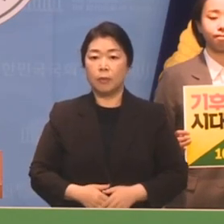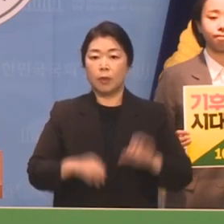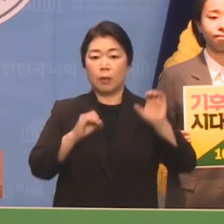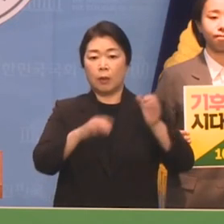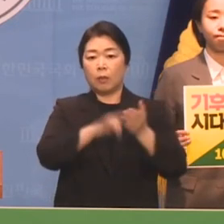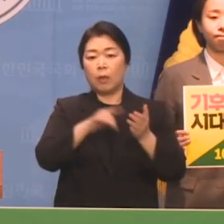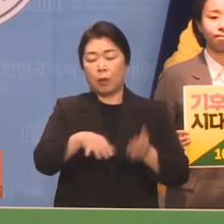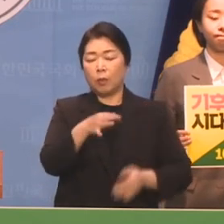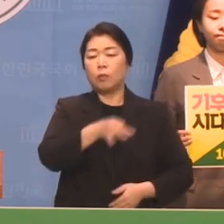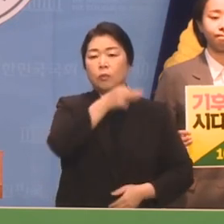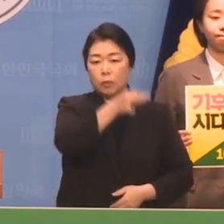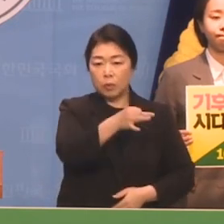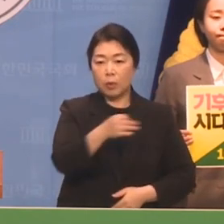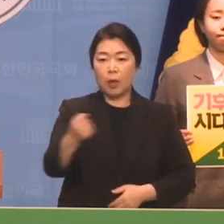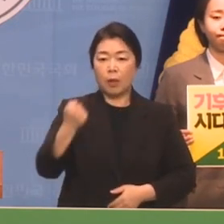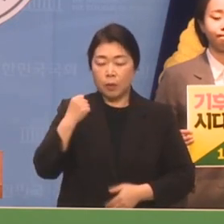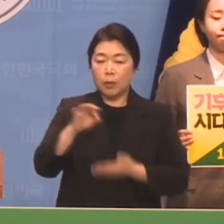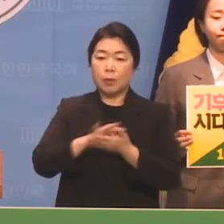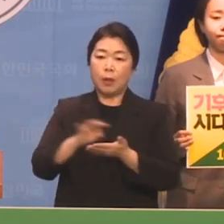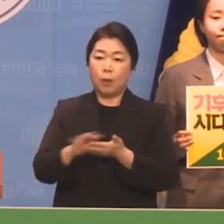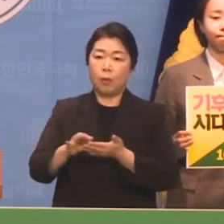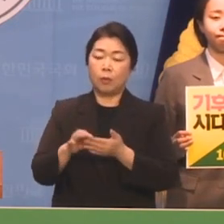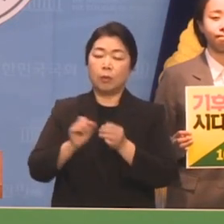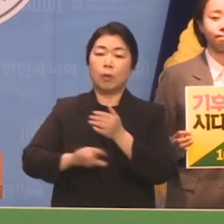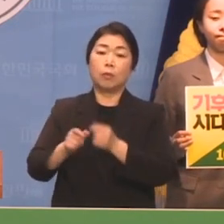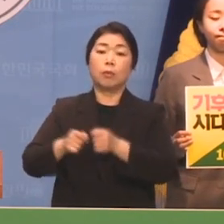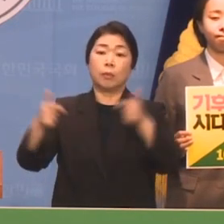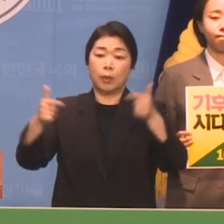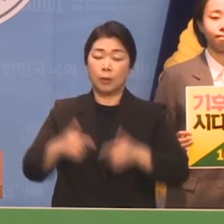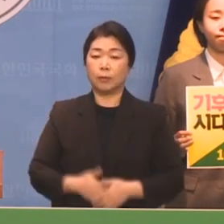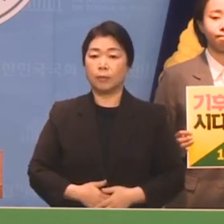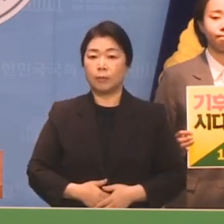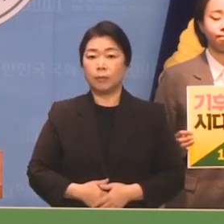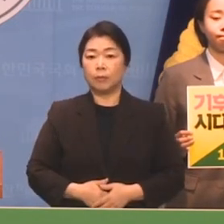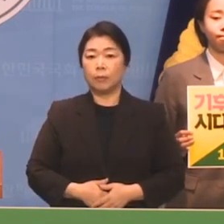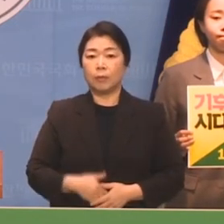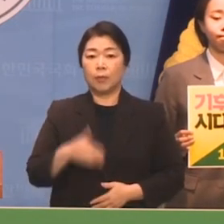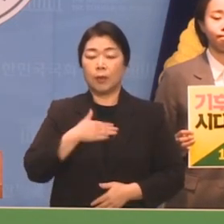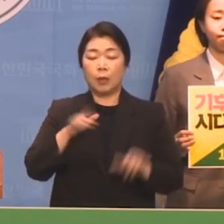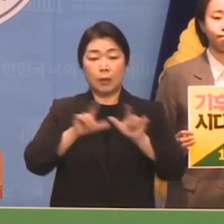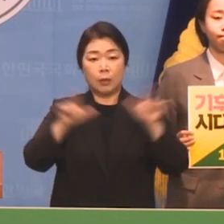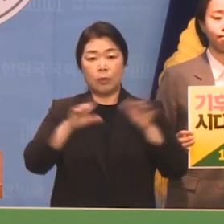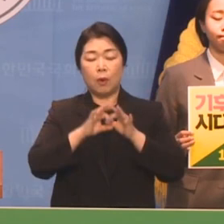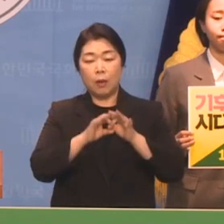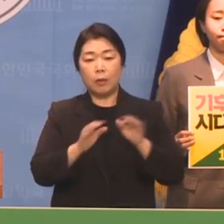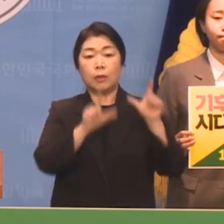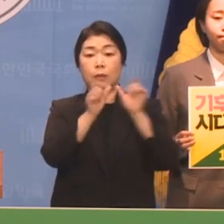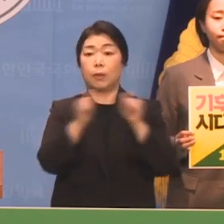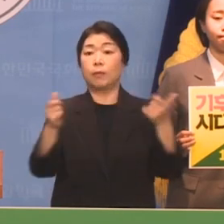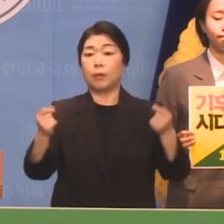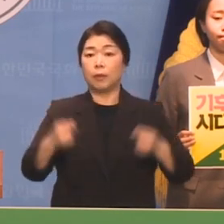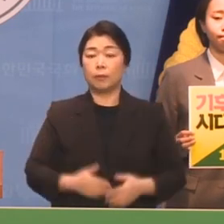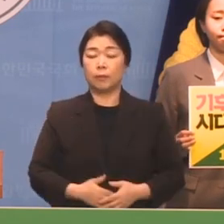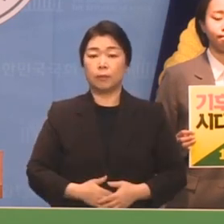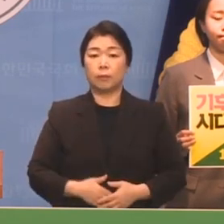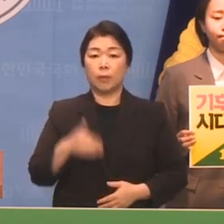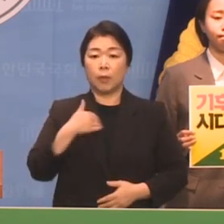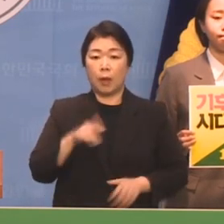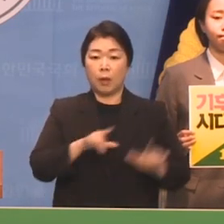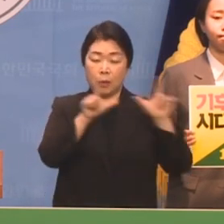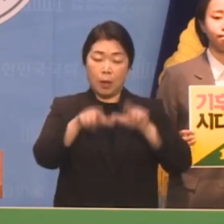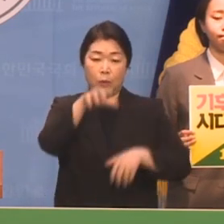낮추어 기후배당도 받습니다. 나는 기후시민입니다. 내가 사는 지역의 공유지에